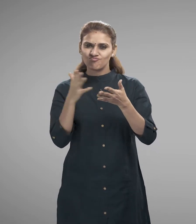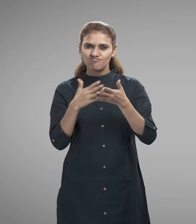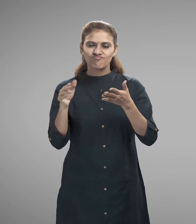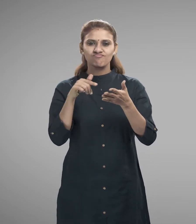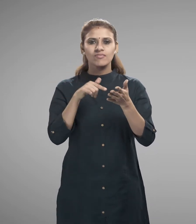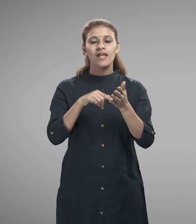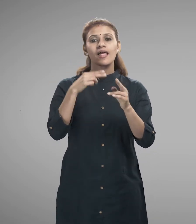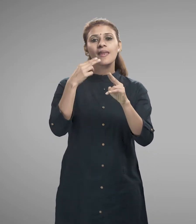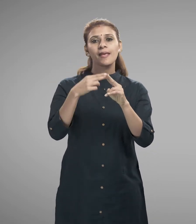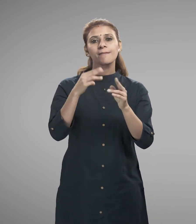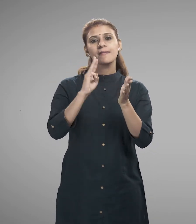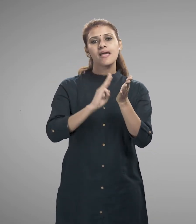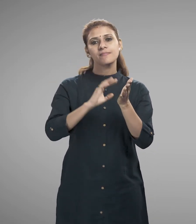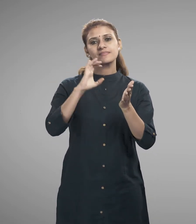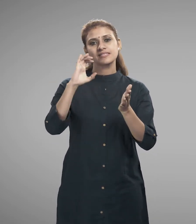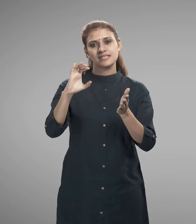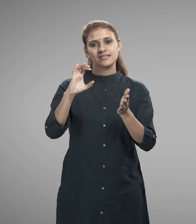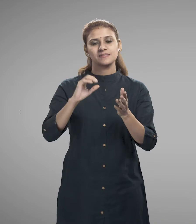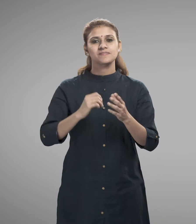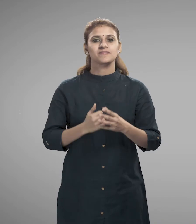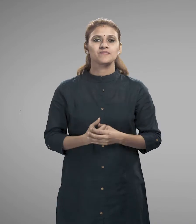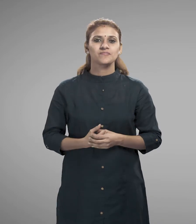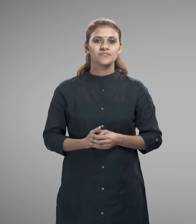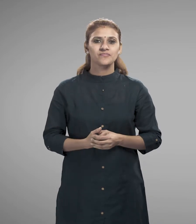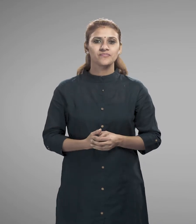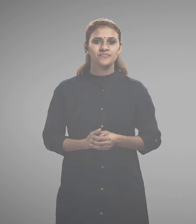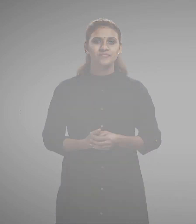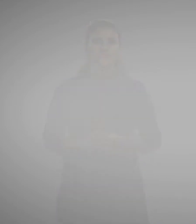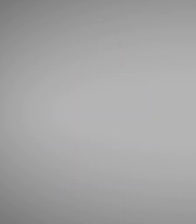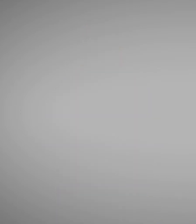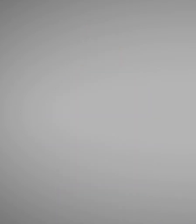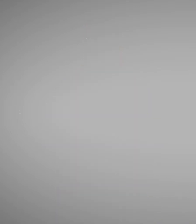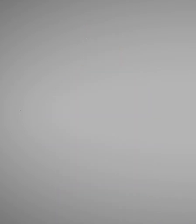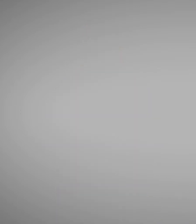इसे माहवारी कहते हैं।